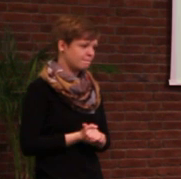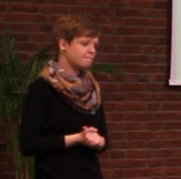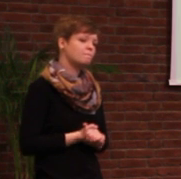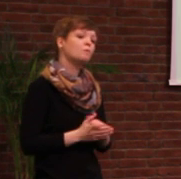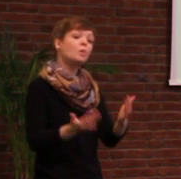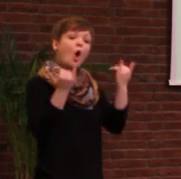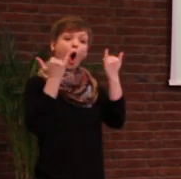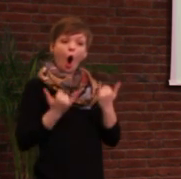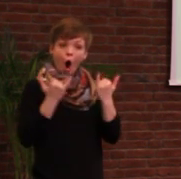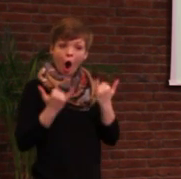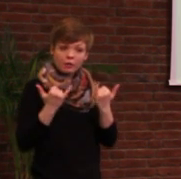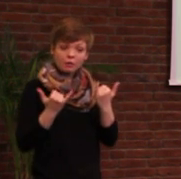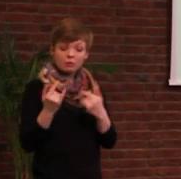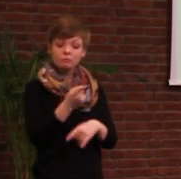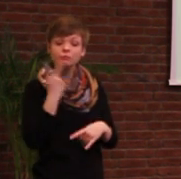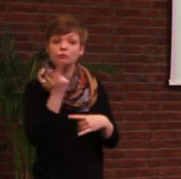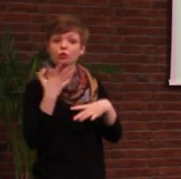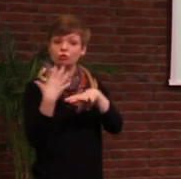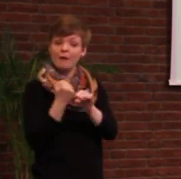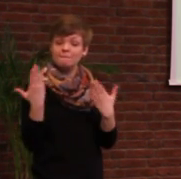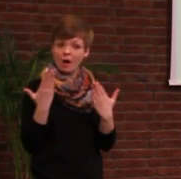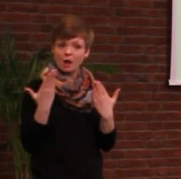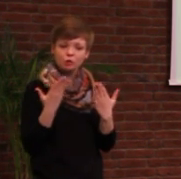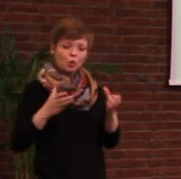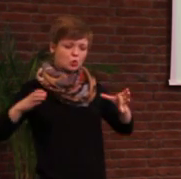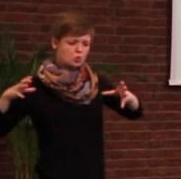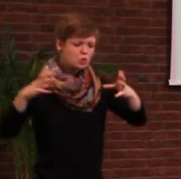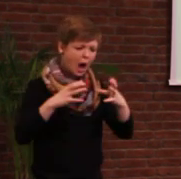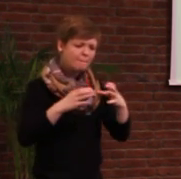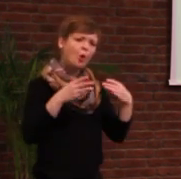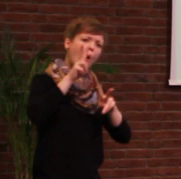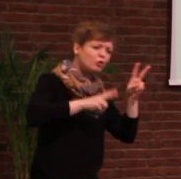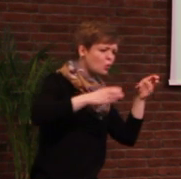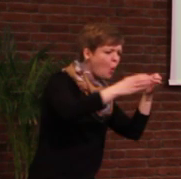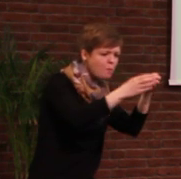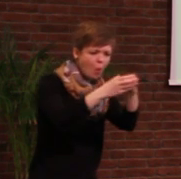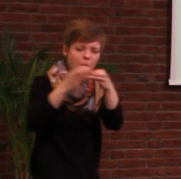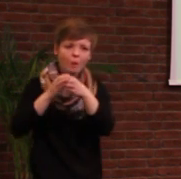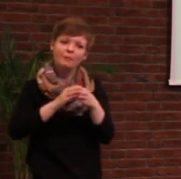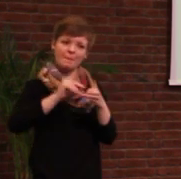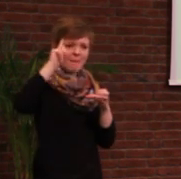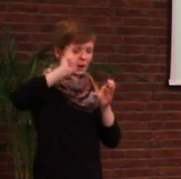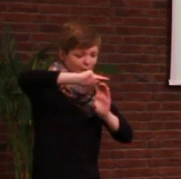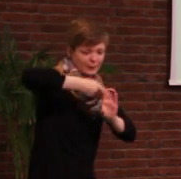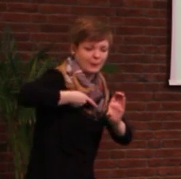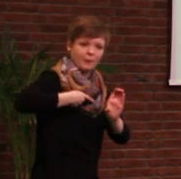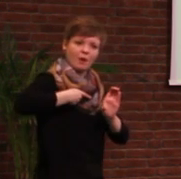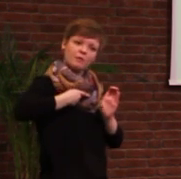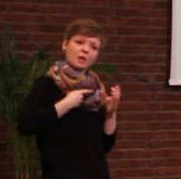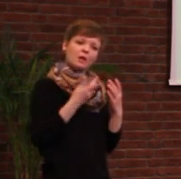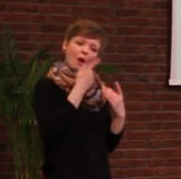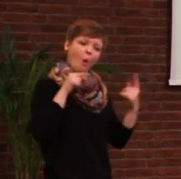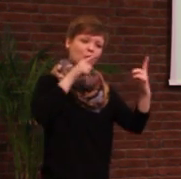Heute dagegen haben wir die Chance, ein Bündnis mit Gruppen zu schmieden, denen es tatsächlich um dieselben Ziele geht und für die auch wir streiten, nämlich